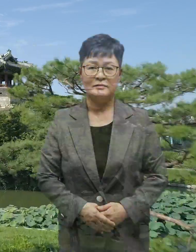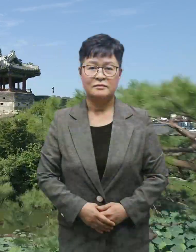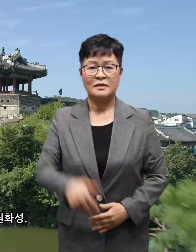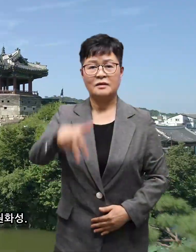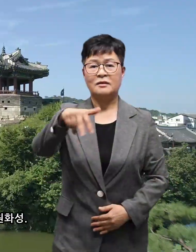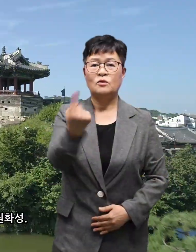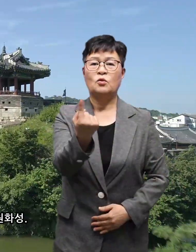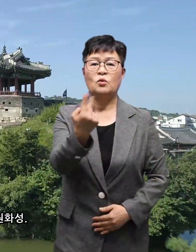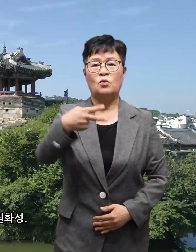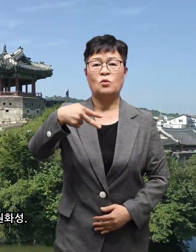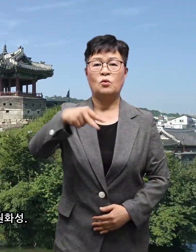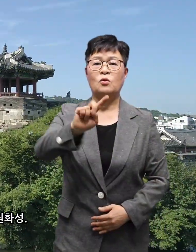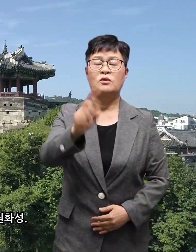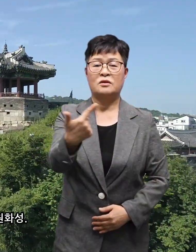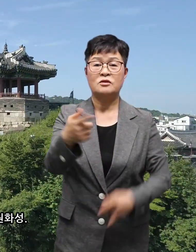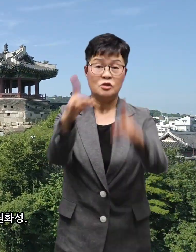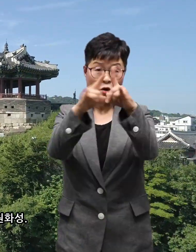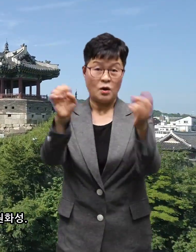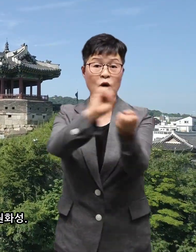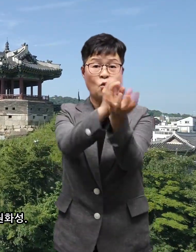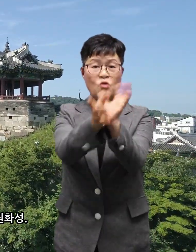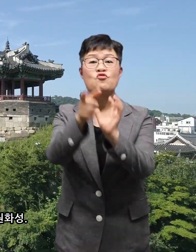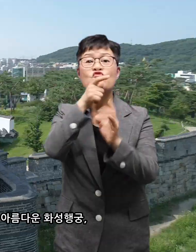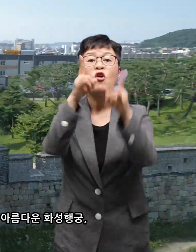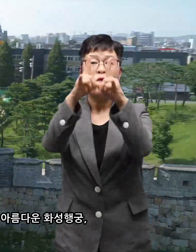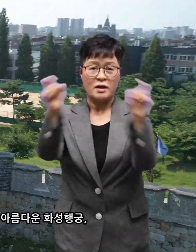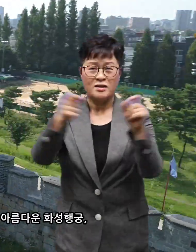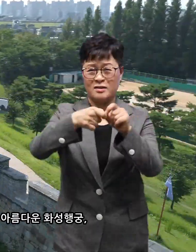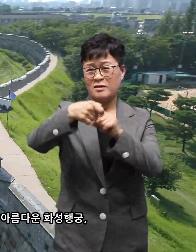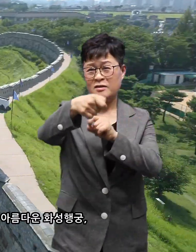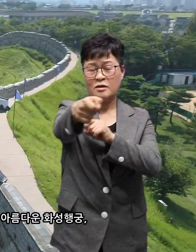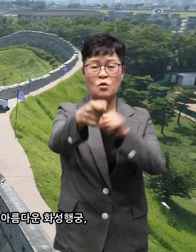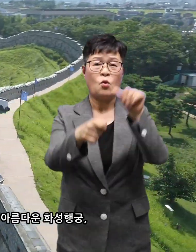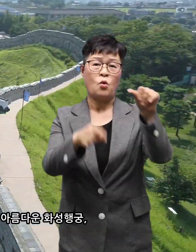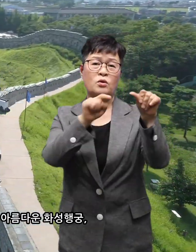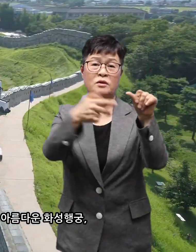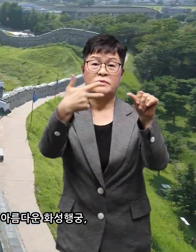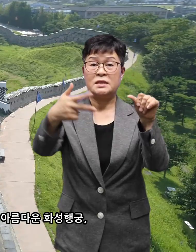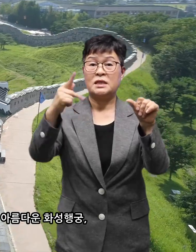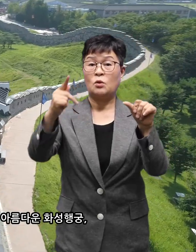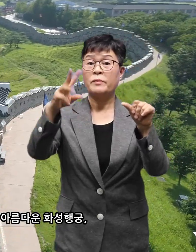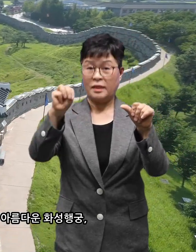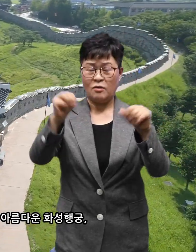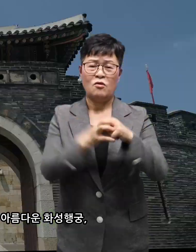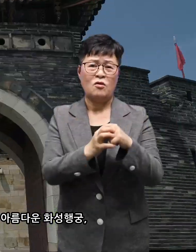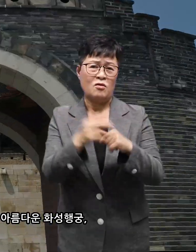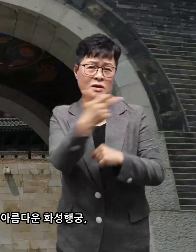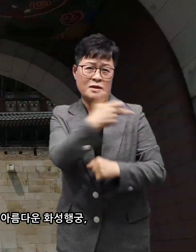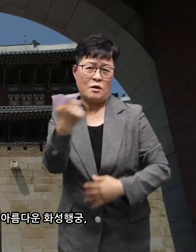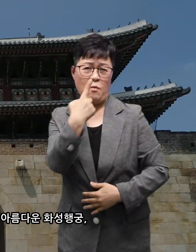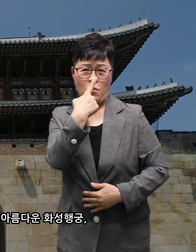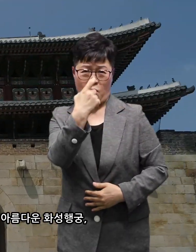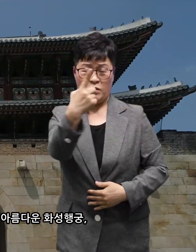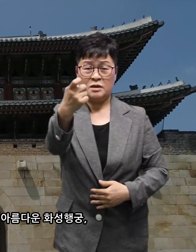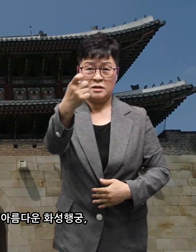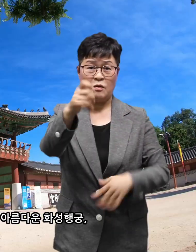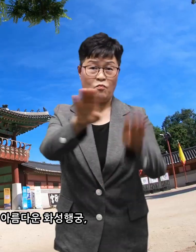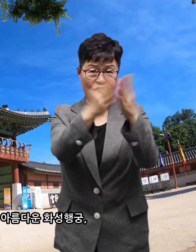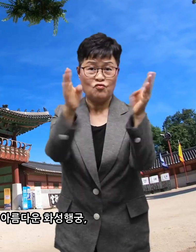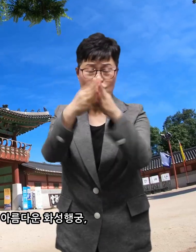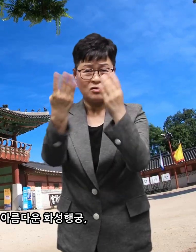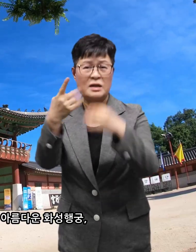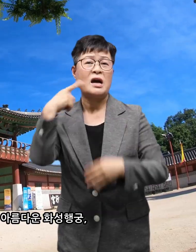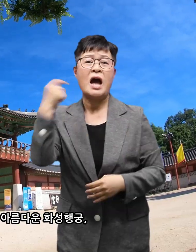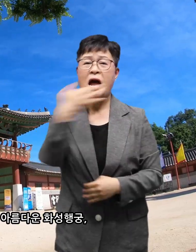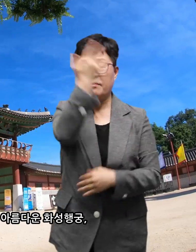조선 성곽의 꽃 수원화성 총길이 5.7km, 웅장한 사대문과